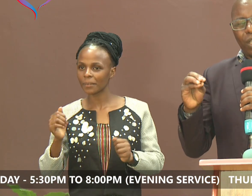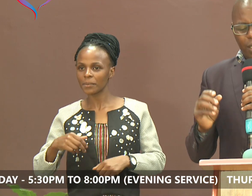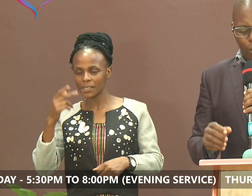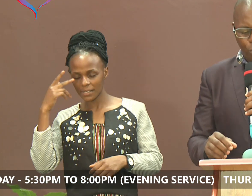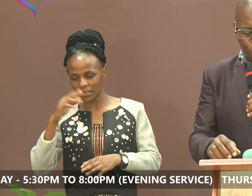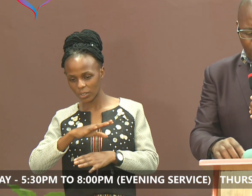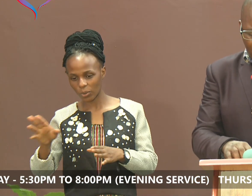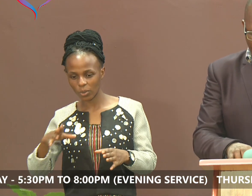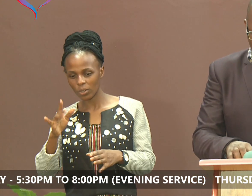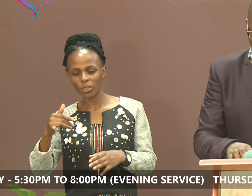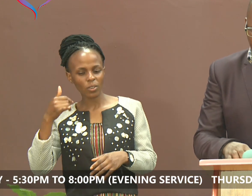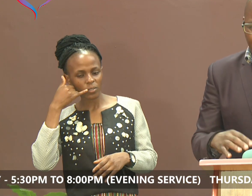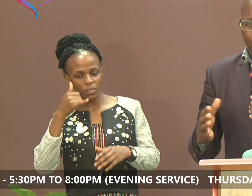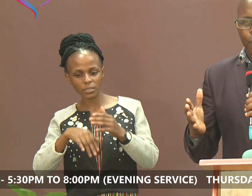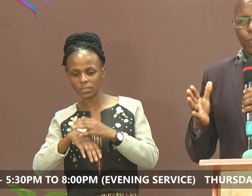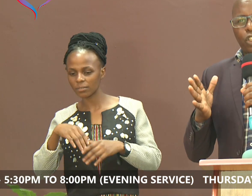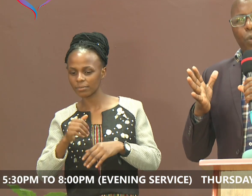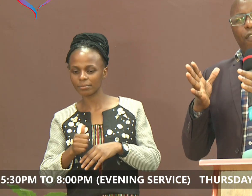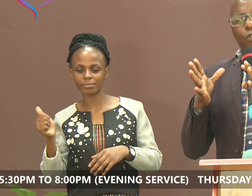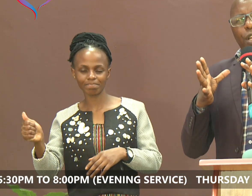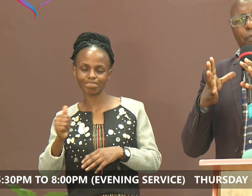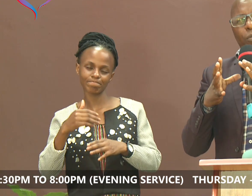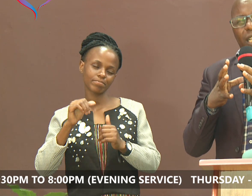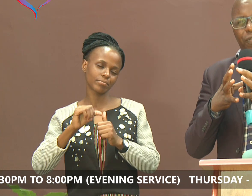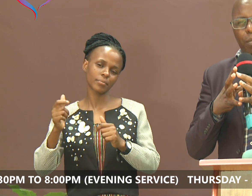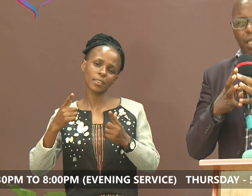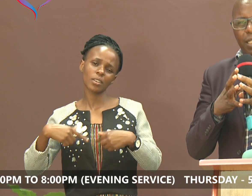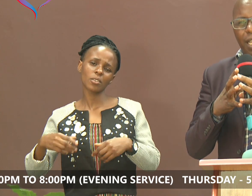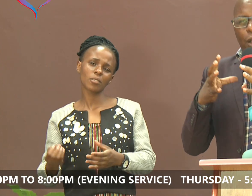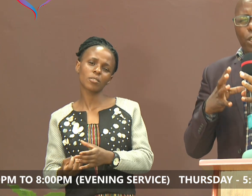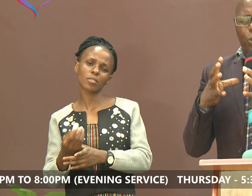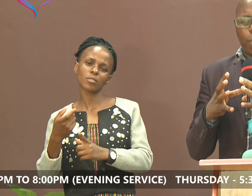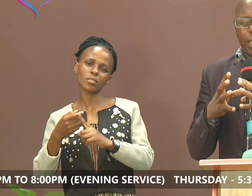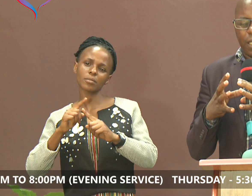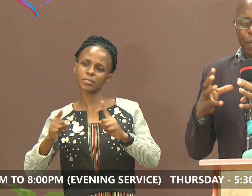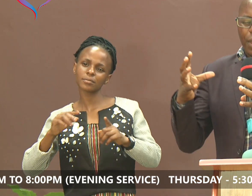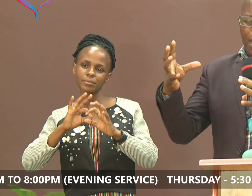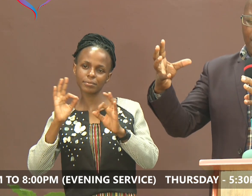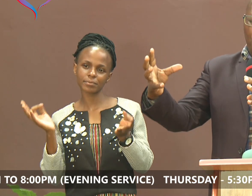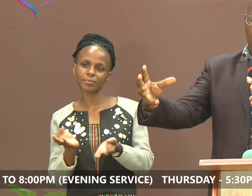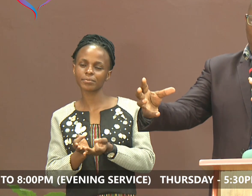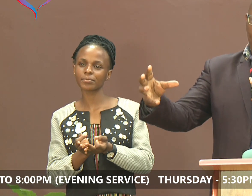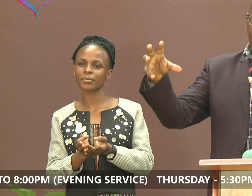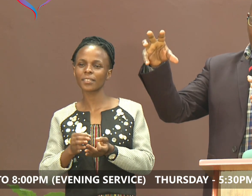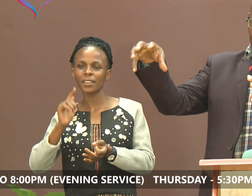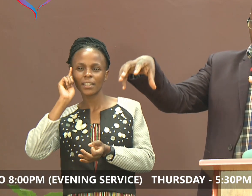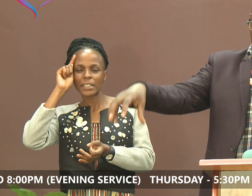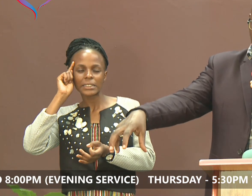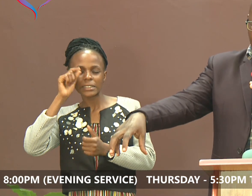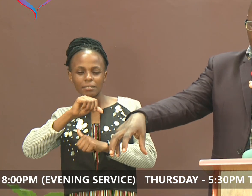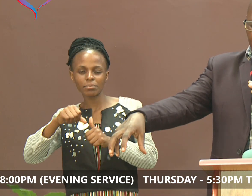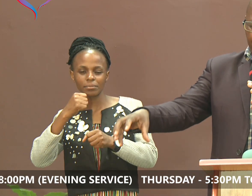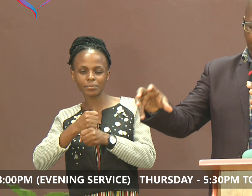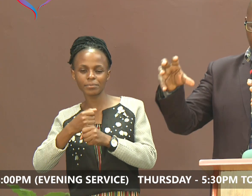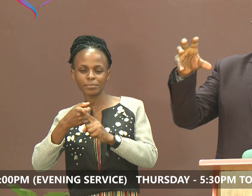kitunulamu esimu iyo togiteeka wala buli mwaka beram so we have grown up from such families. I want you to imagine a girl who grew up in that